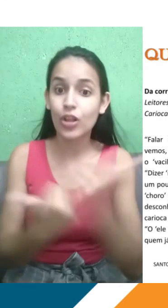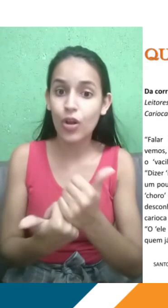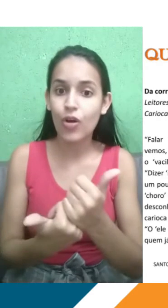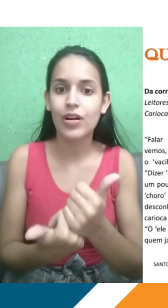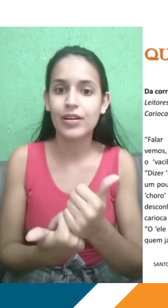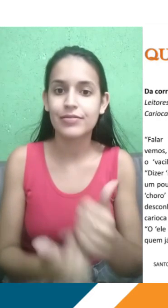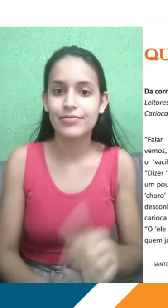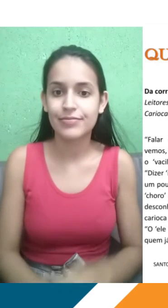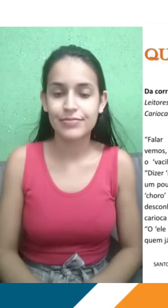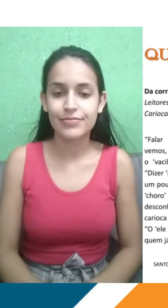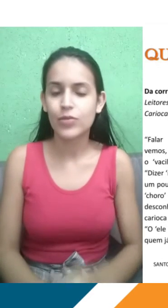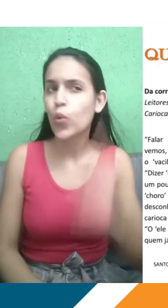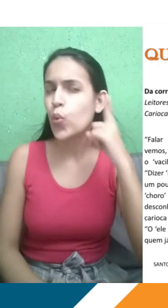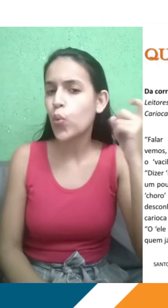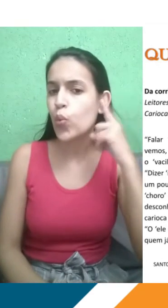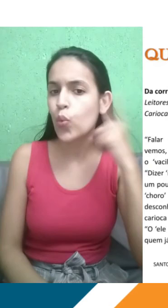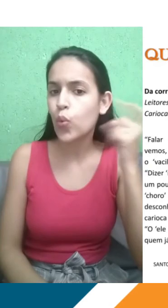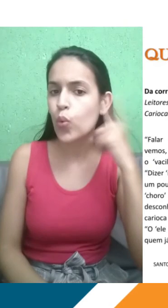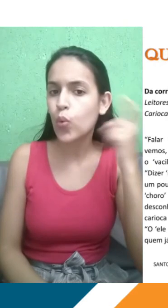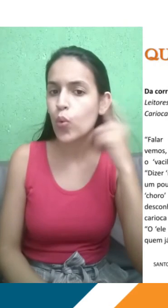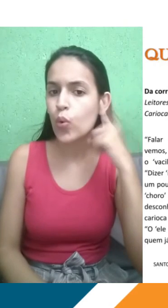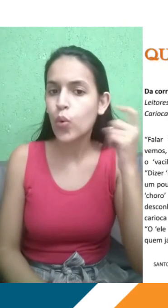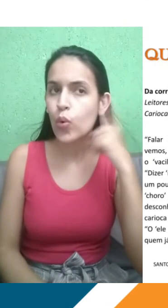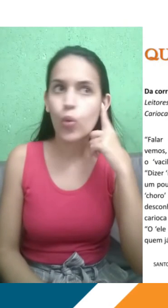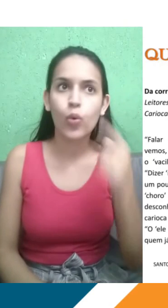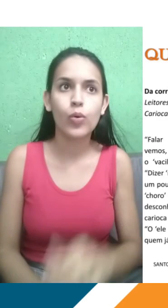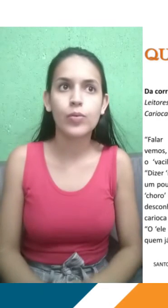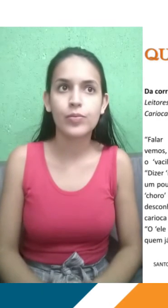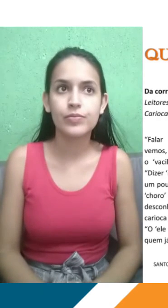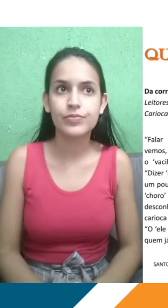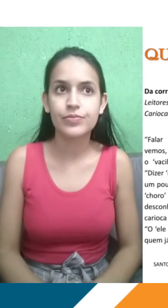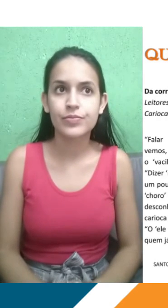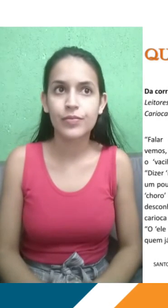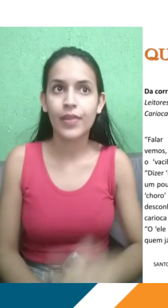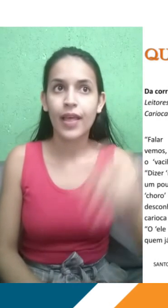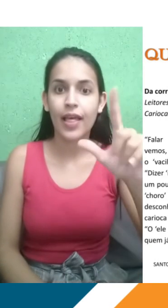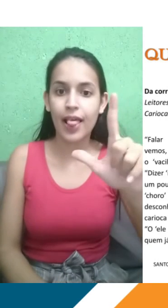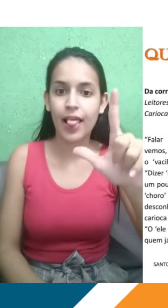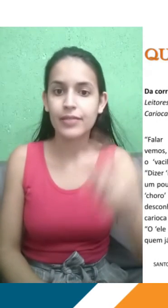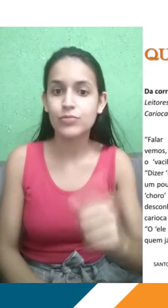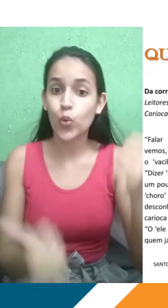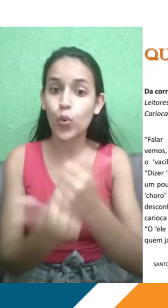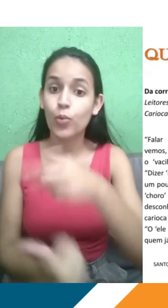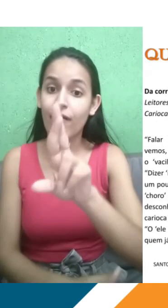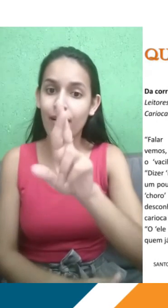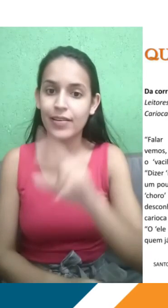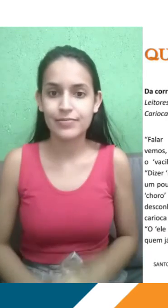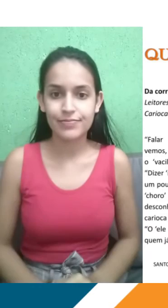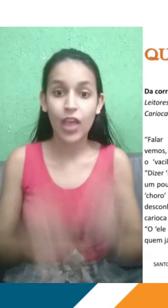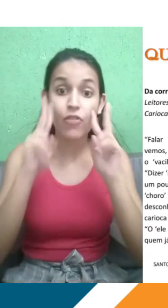corrida de submarino à festa de aniversário no trem. Leitores fazem sugestões para o Museu das Invenções